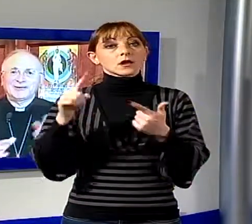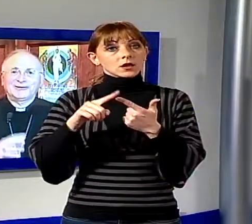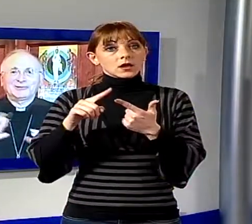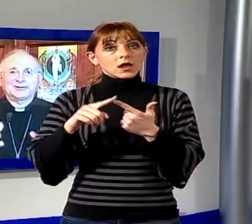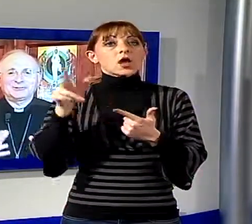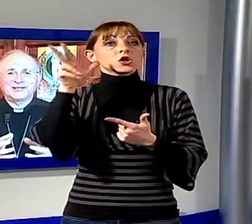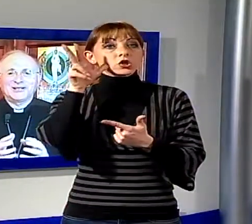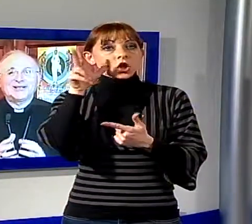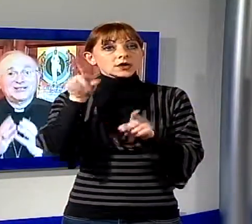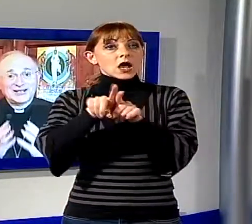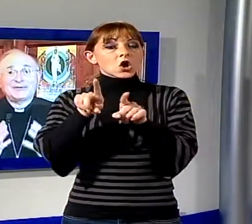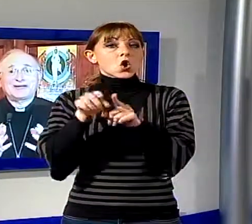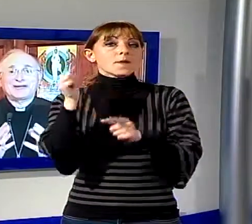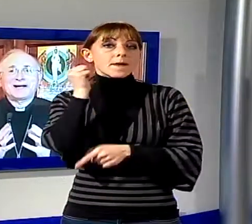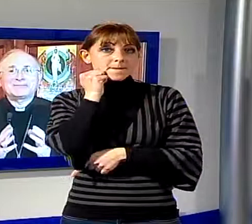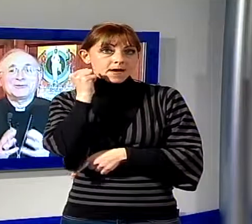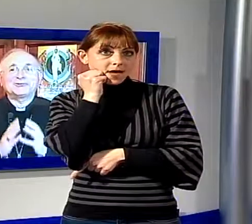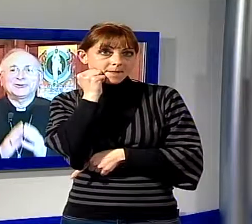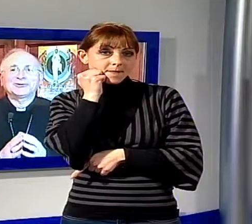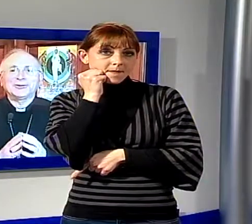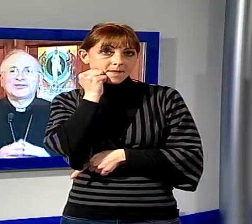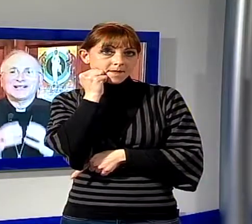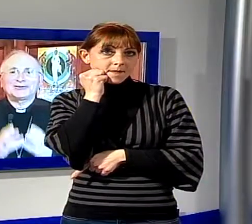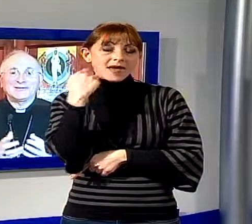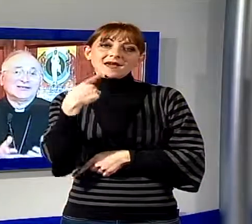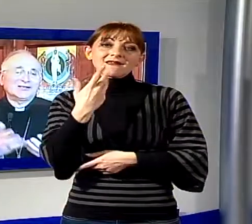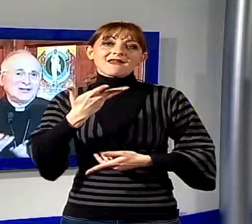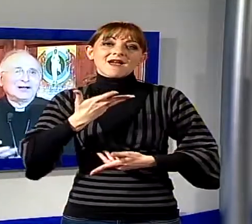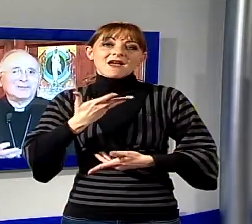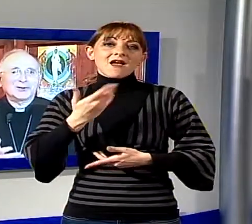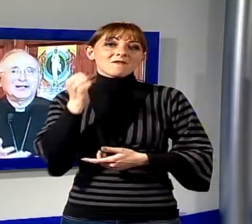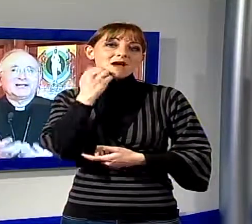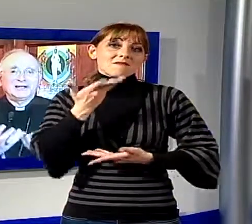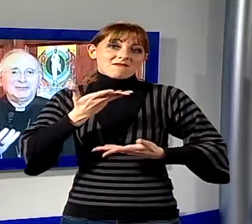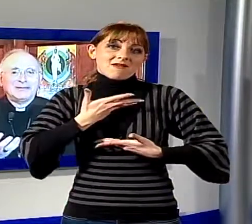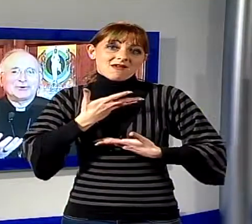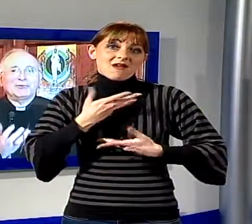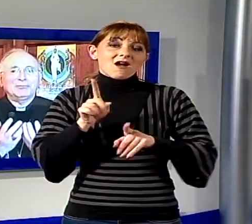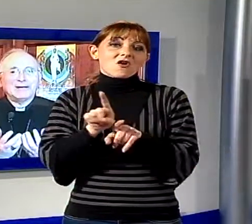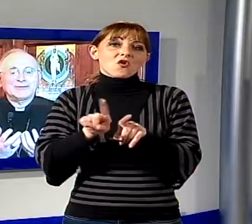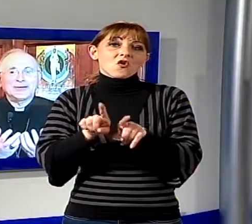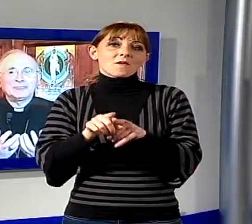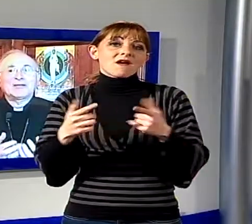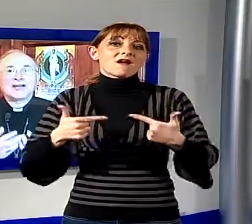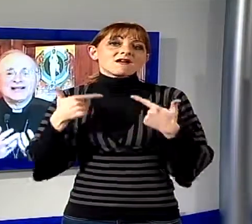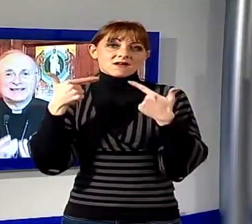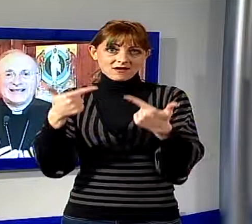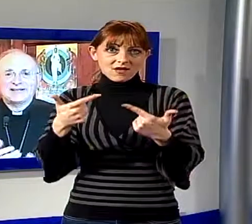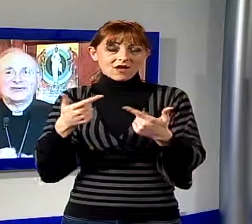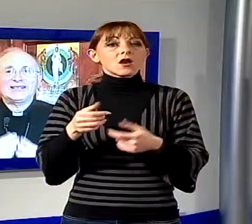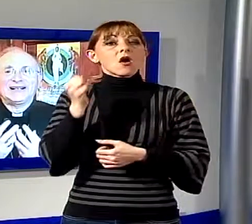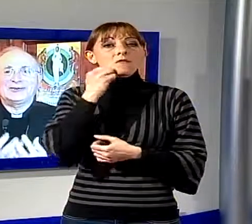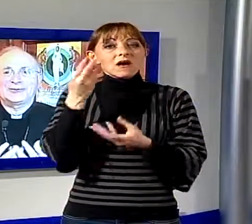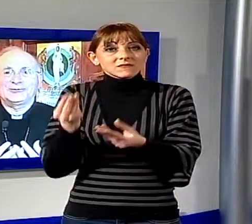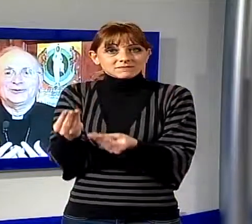figli, giovani o adulti, chi ce l'ha questa mamma, è un dono, ci ha dato la vita insieme all'amore del babbo, col babbo, ci ha